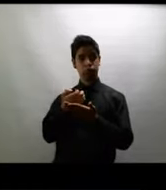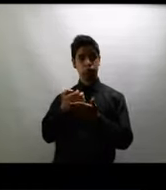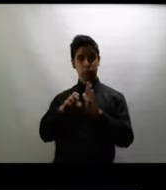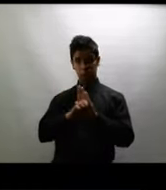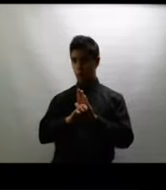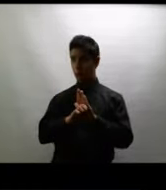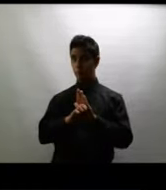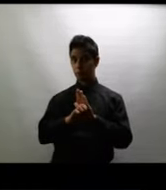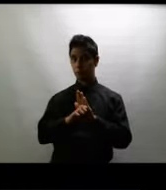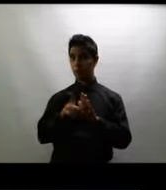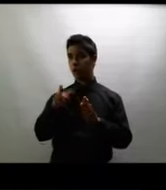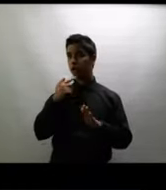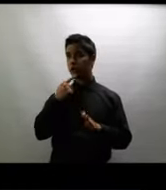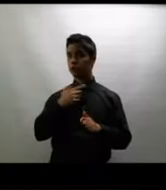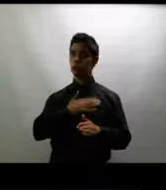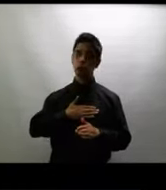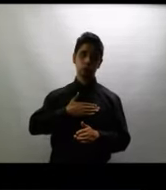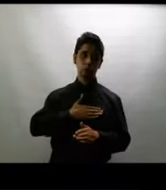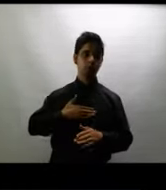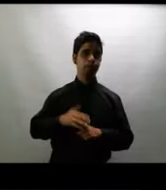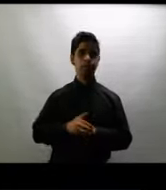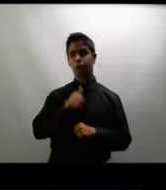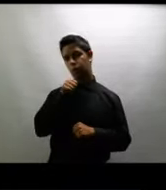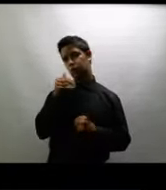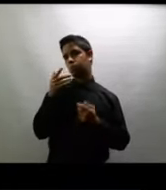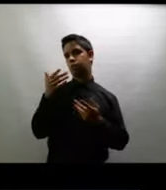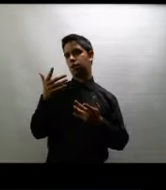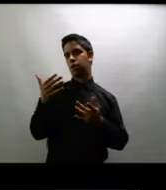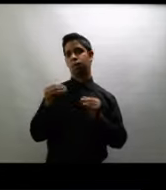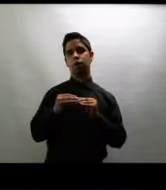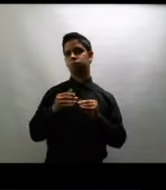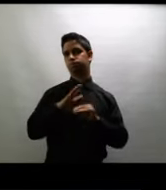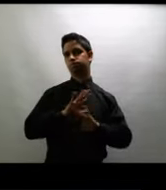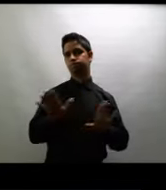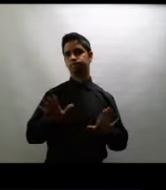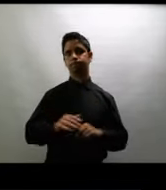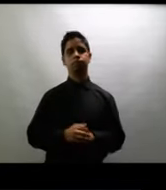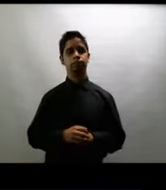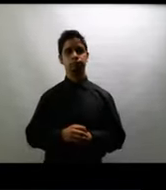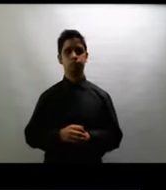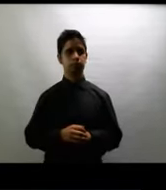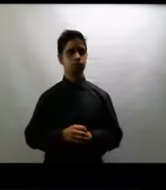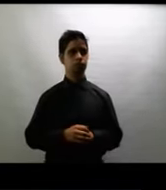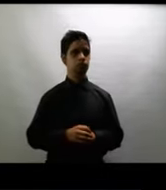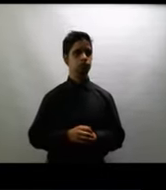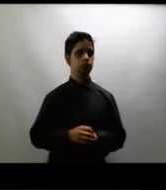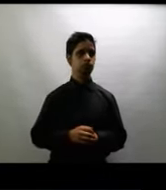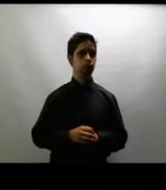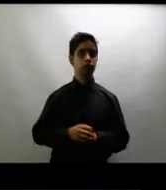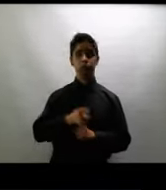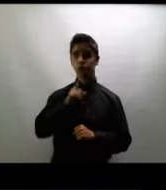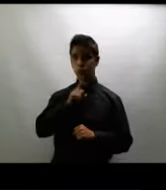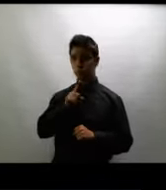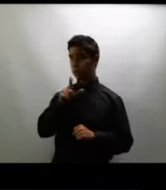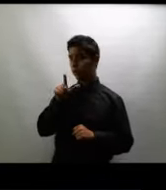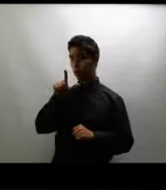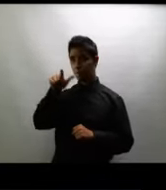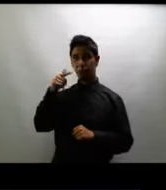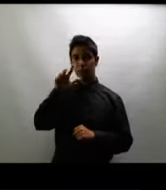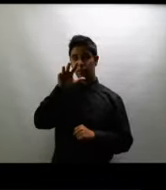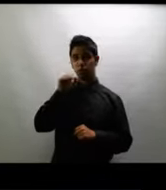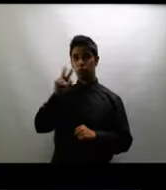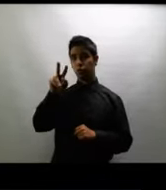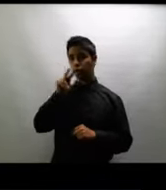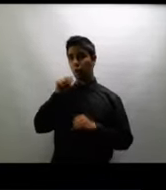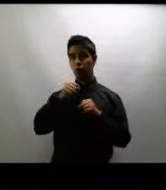por mucha y no esperar muerte, y de no seguir esperando. Y no esperar más. Sí, sí, no, y de tomar después de 52 años un país